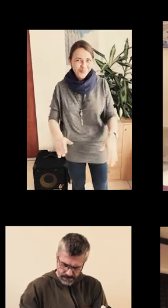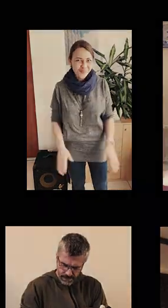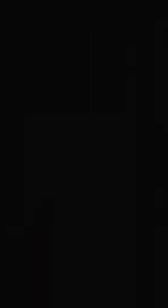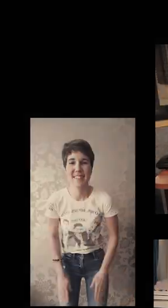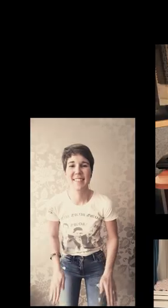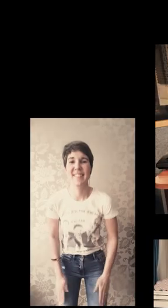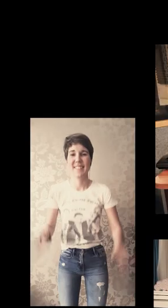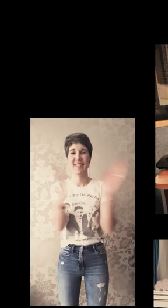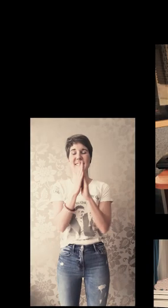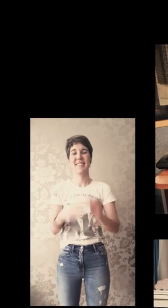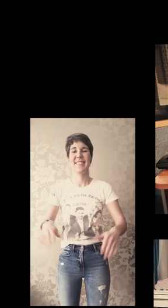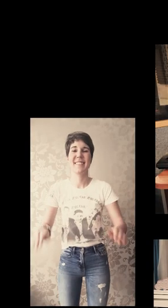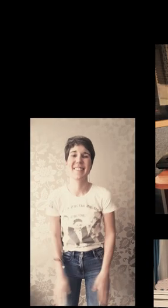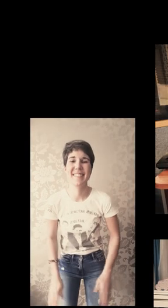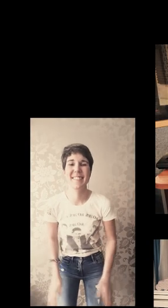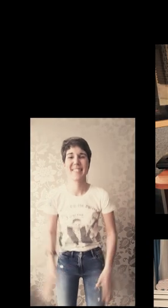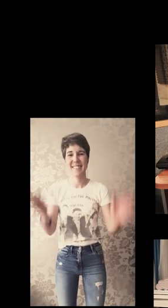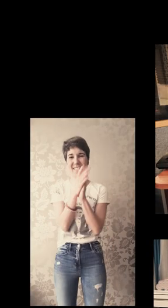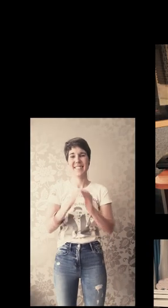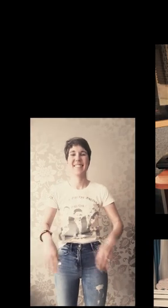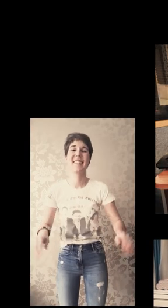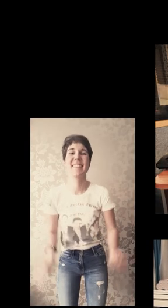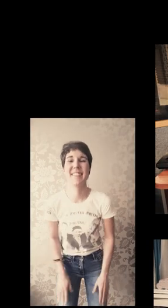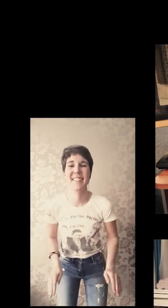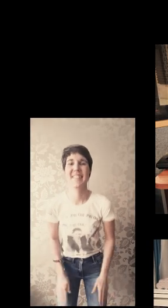Mogę kopać tu dalej.